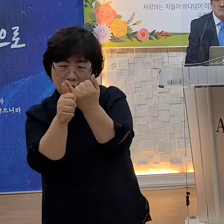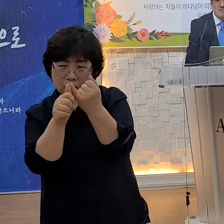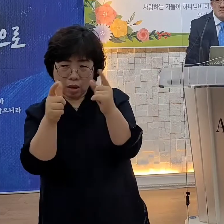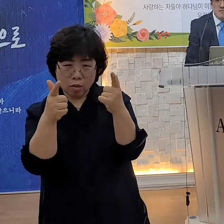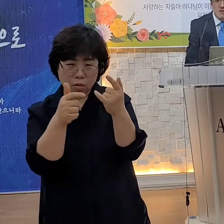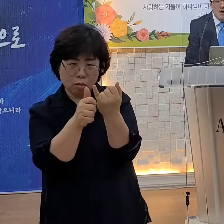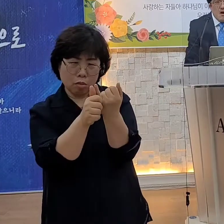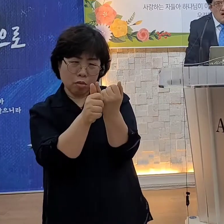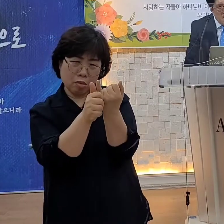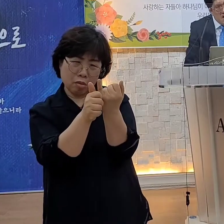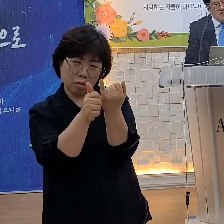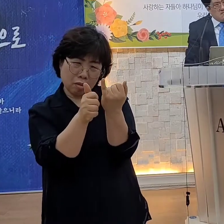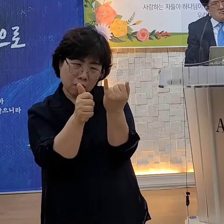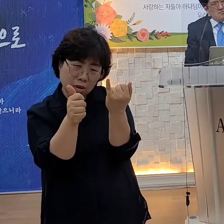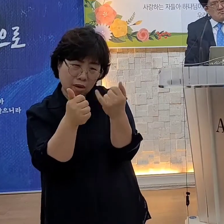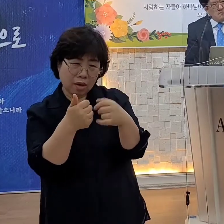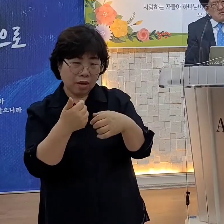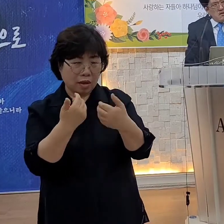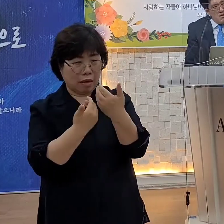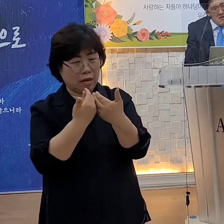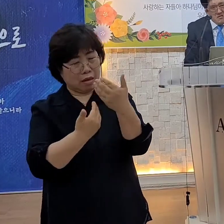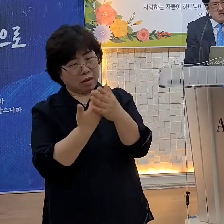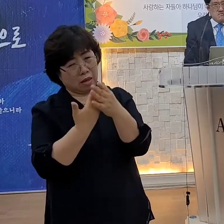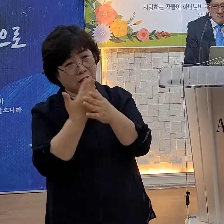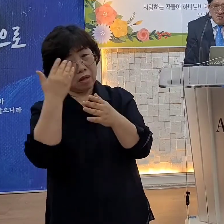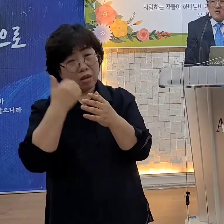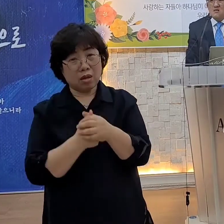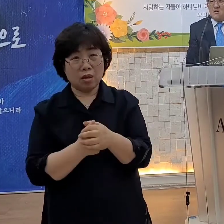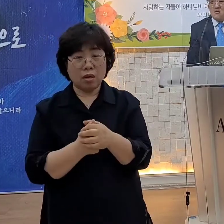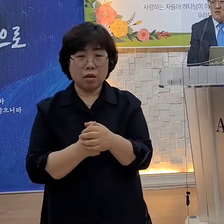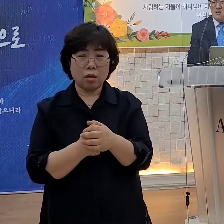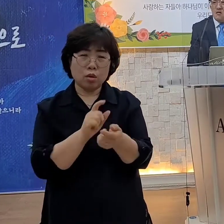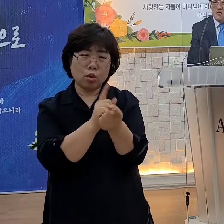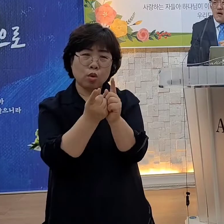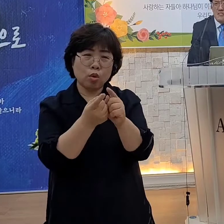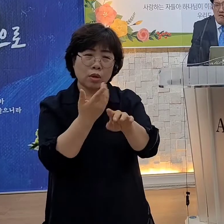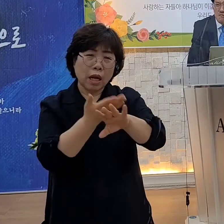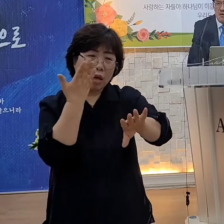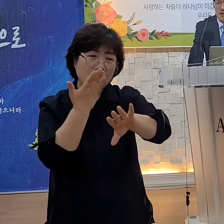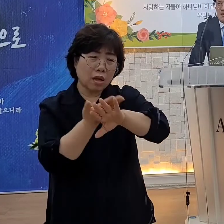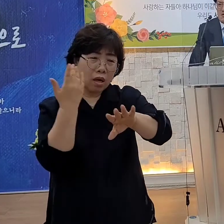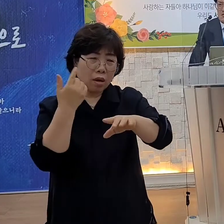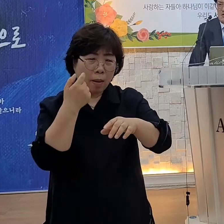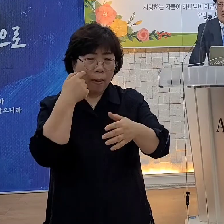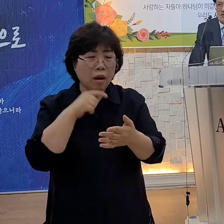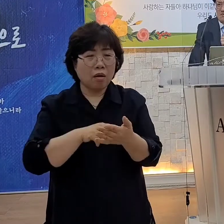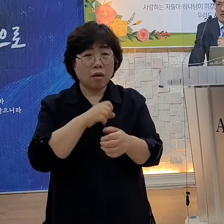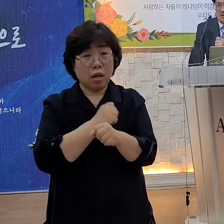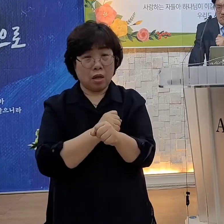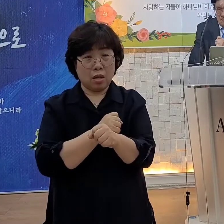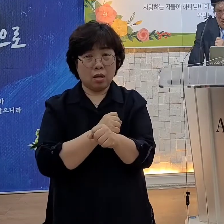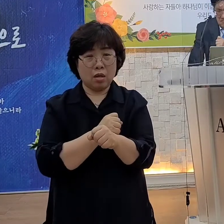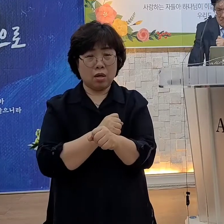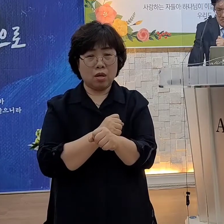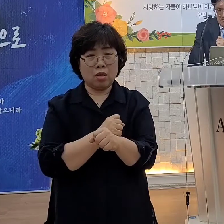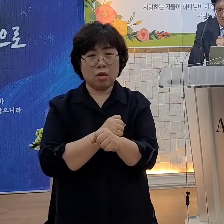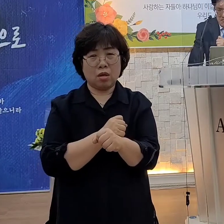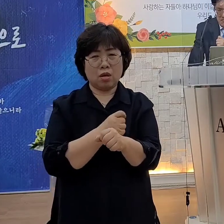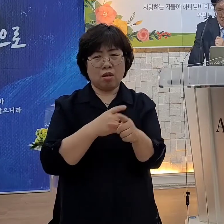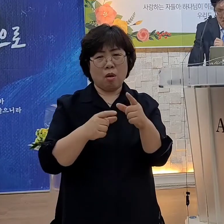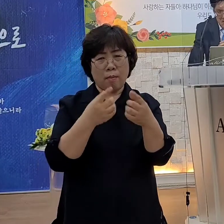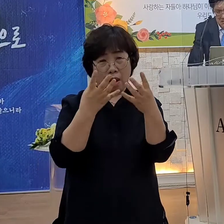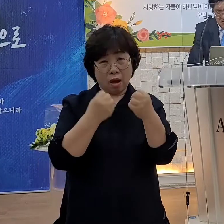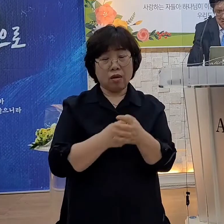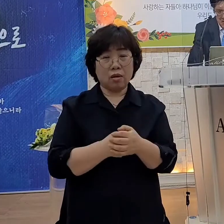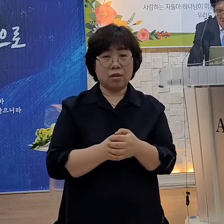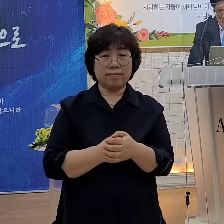생활이에요. 하나가 아니고 살면 살수록 다르다는 것밖에 안 나오는 게 이게 결혼의 결론을 하고